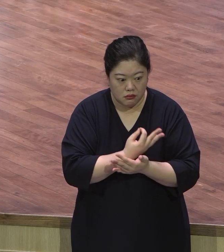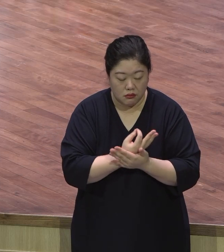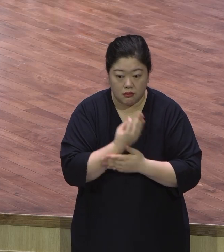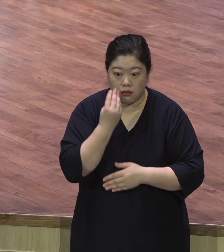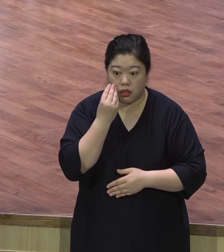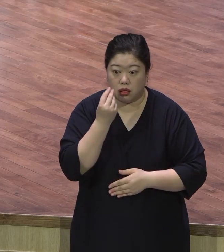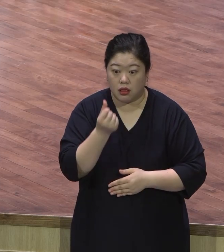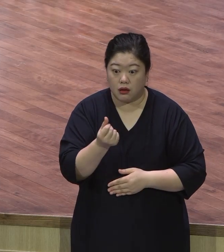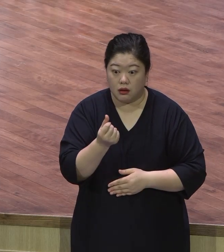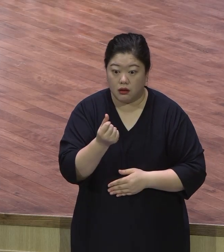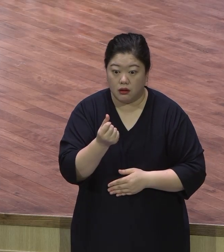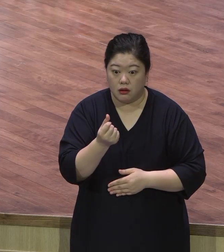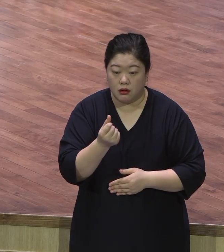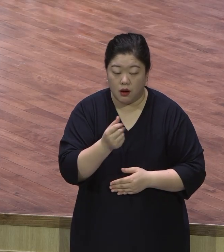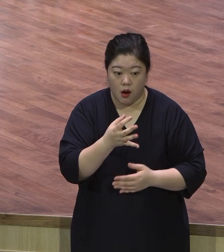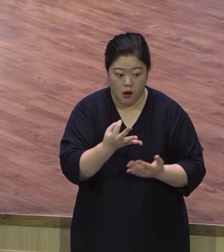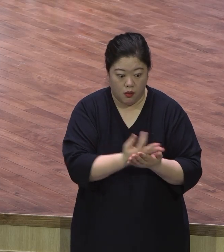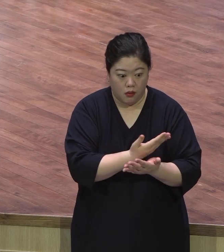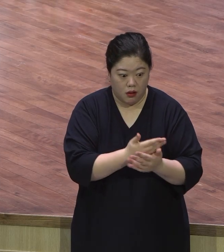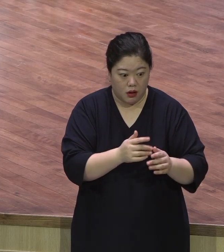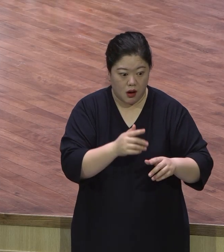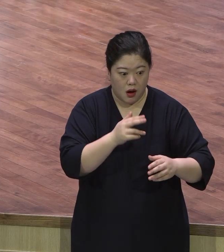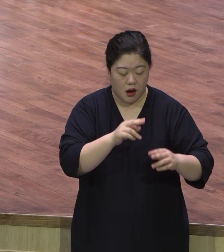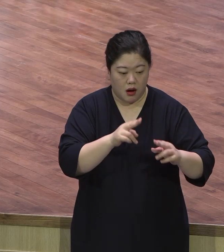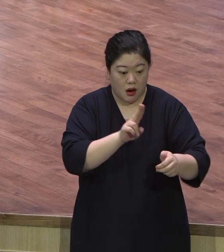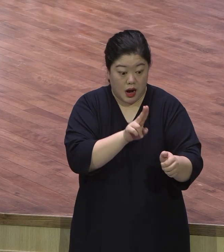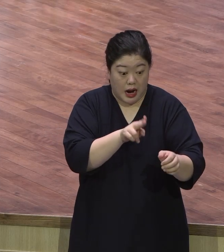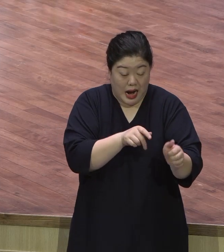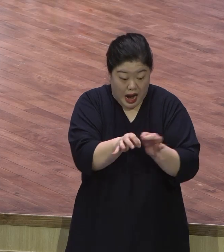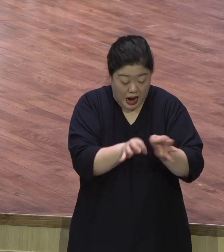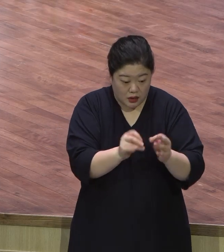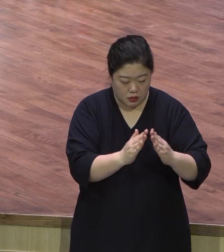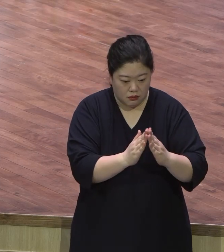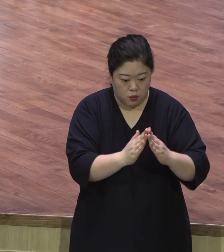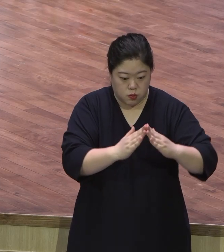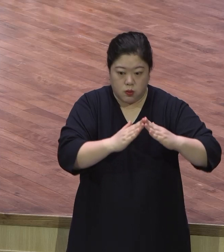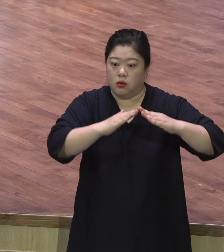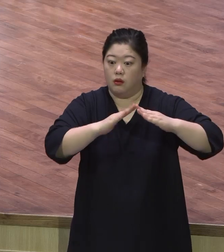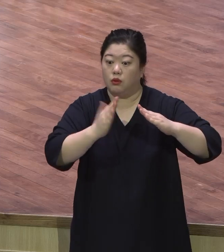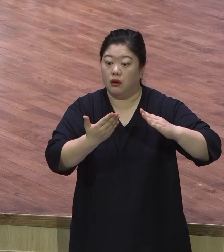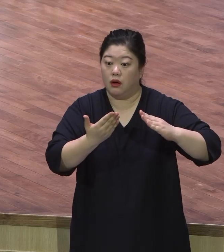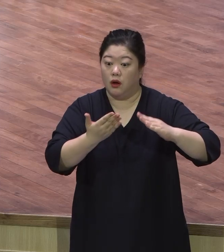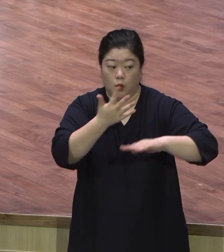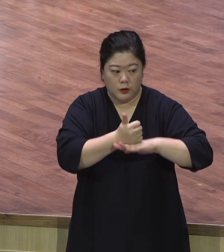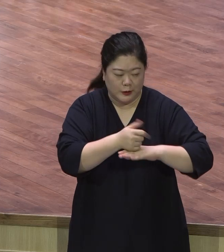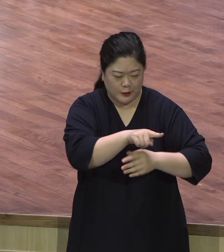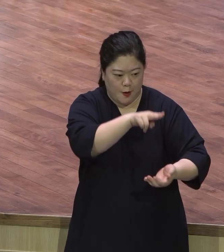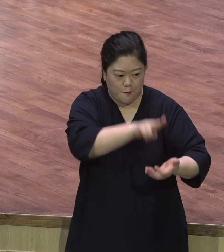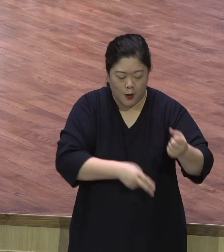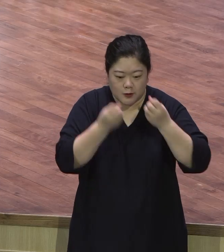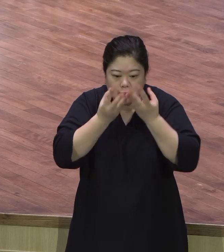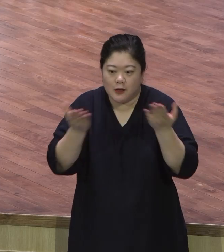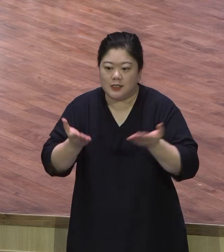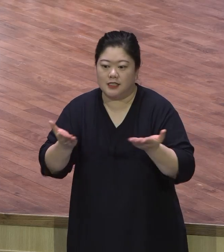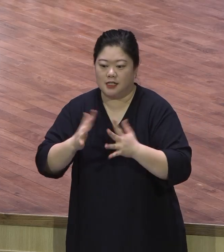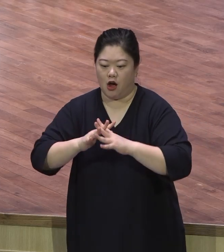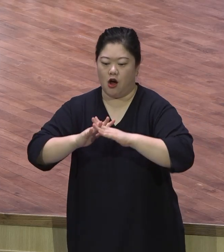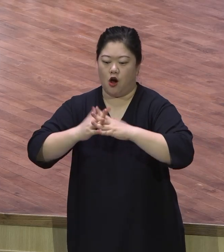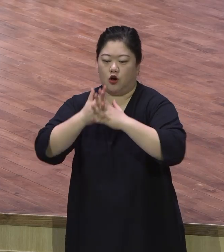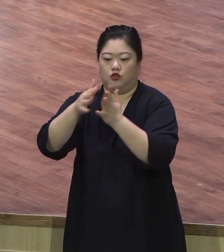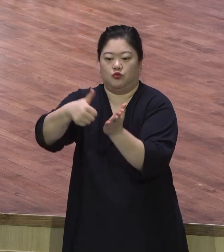새로운 사업을 하게 되었어요 새로운 사업을 하게 되는데 건축 자재 상해를 했어요 건축 자재 상해를 하기